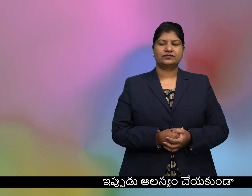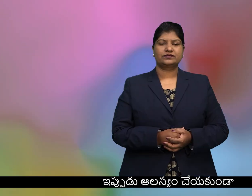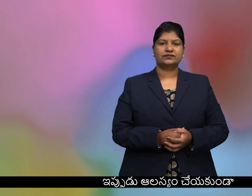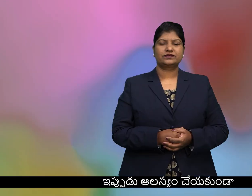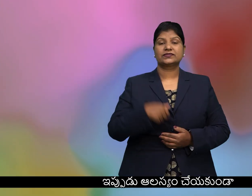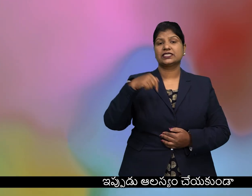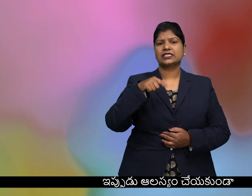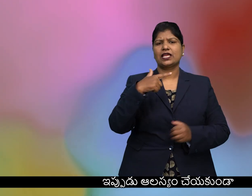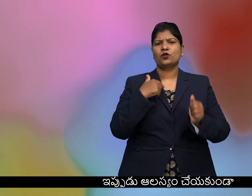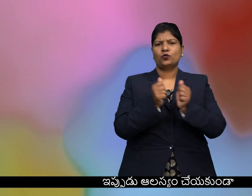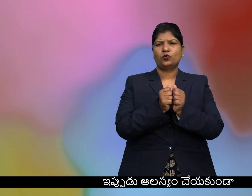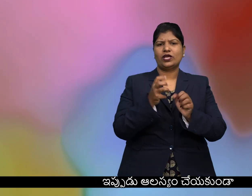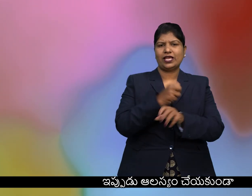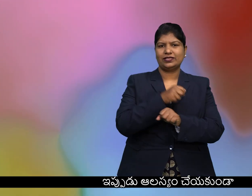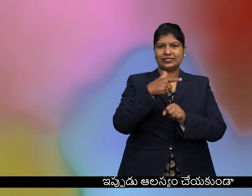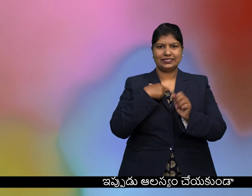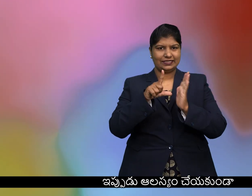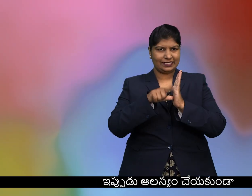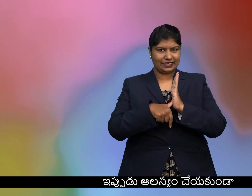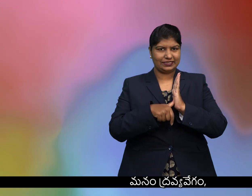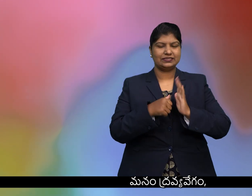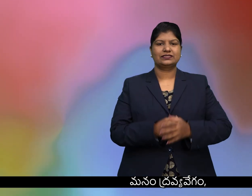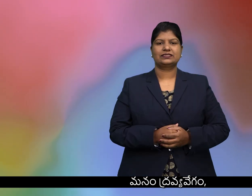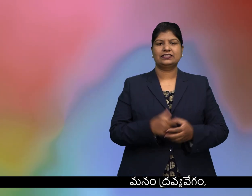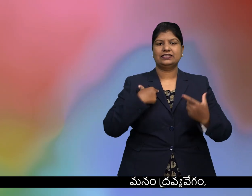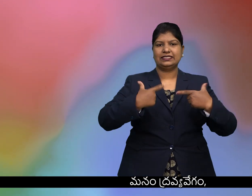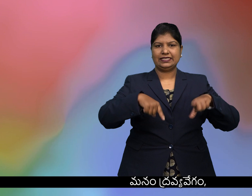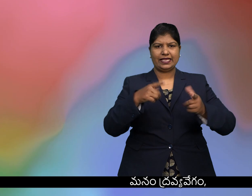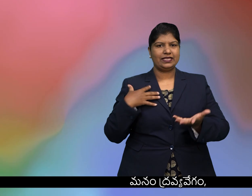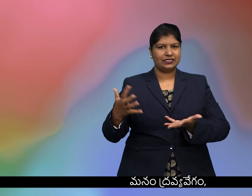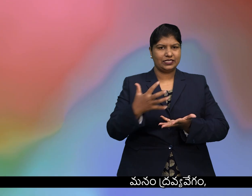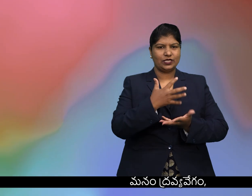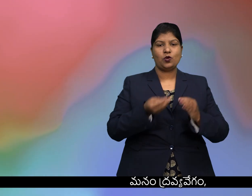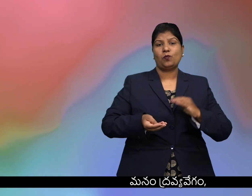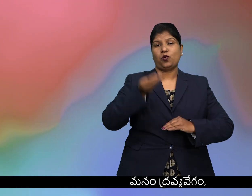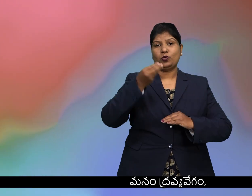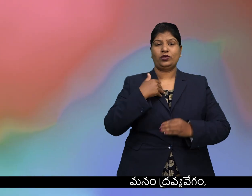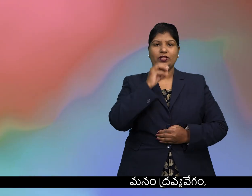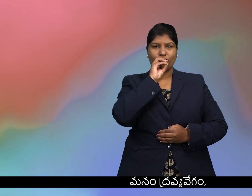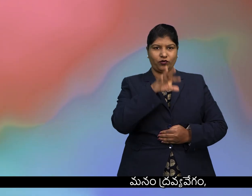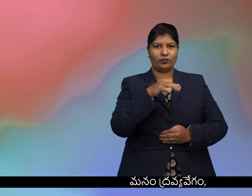ఇప్పుడు ఆలస్యం చేయకుండా మనం ద్రవ్యవేగం